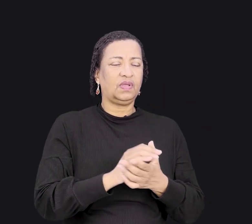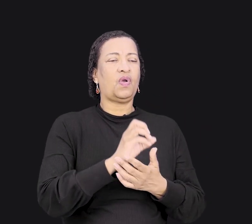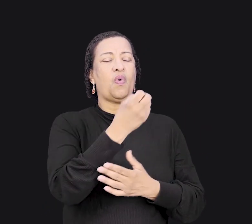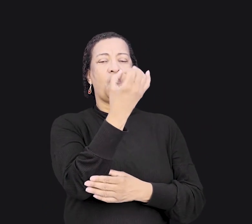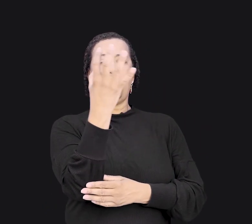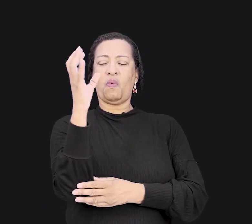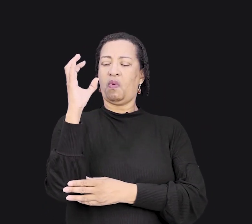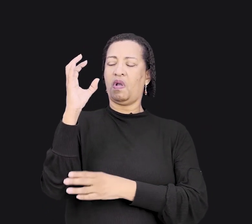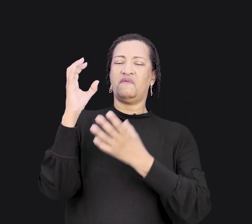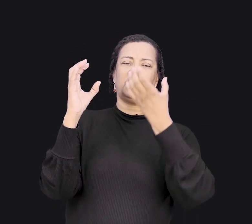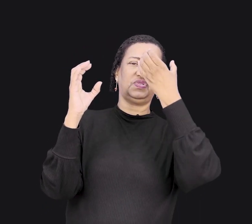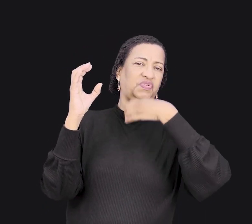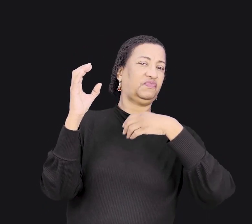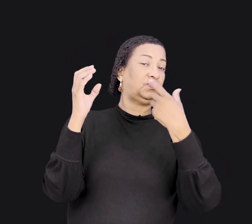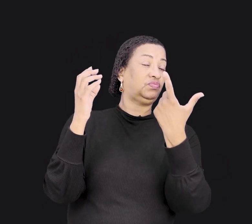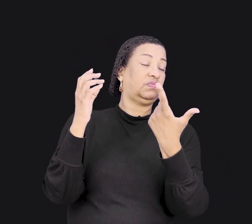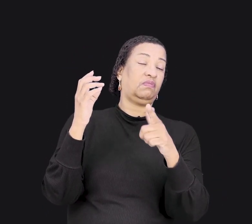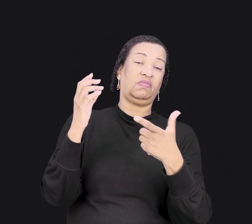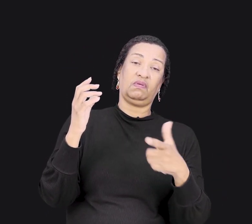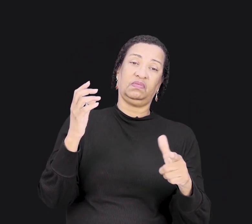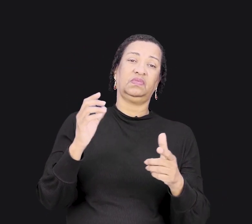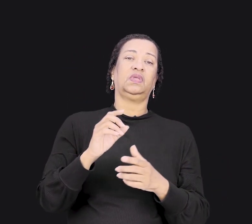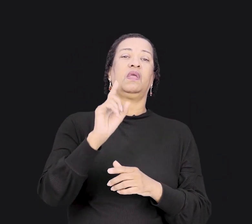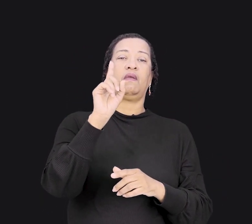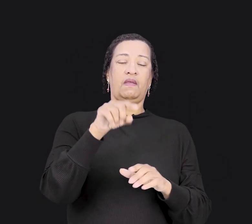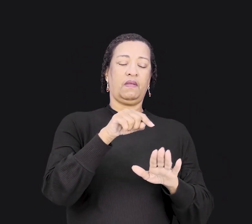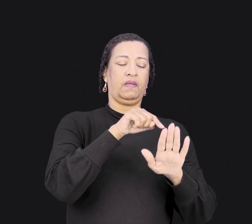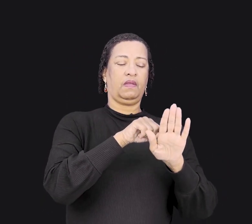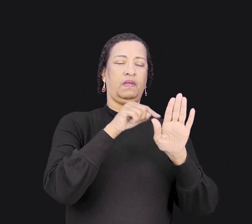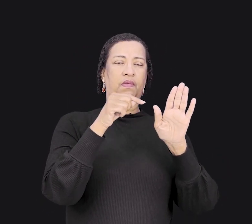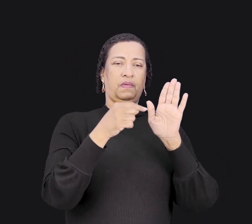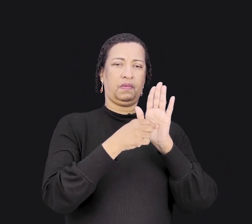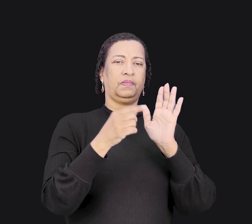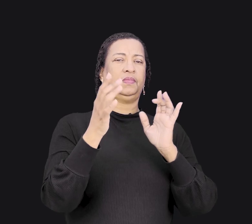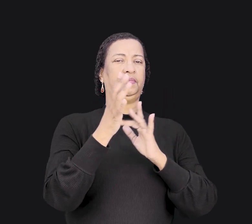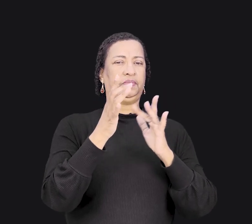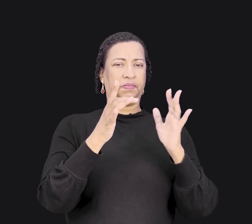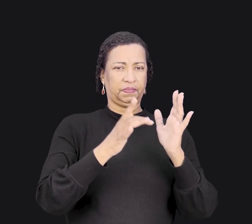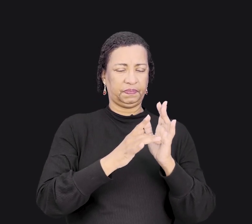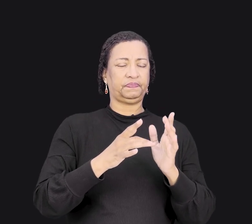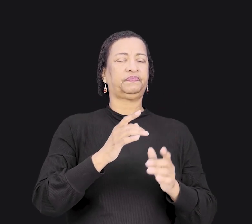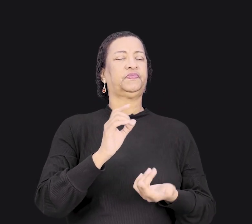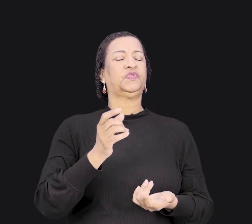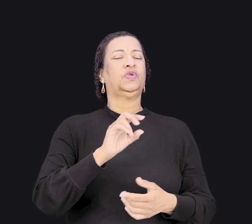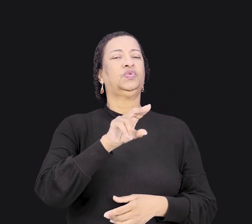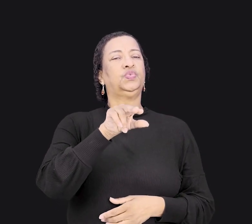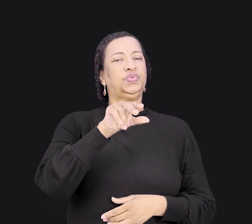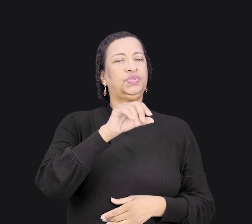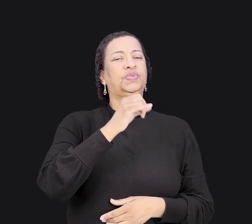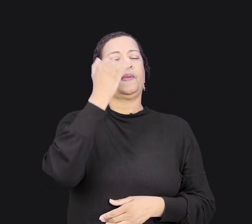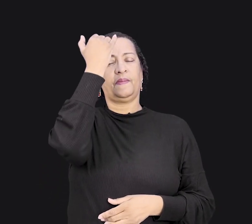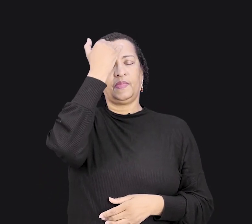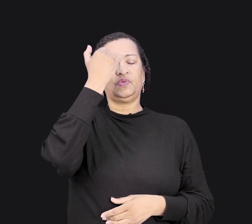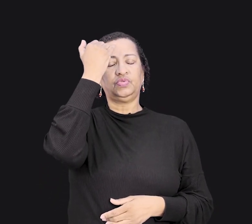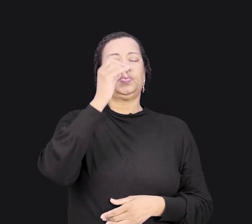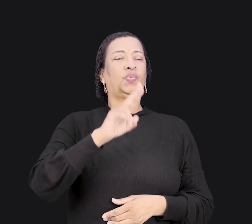sem frutos. Esta é uma metáfora que Jesus, irmão de Judas, usava sempre. O fruto demonstra